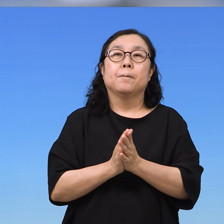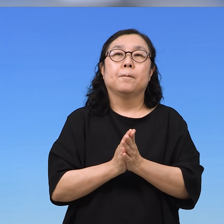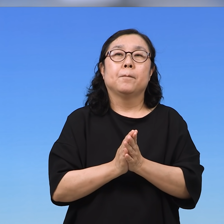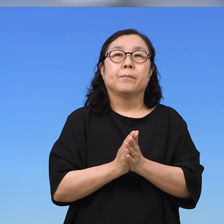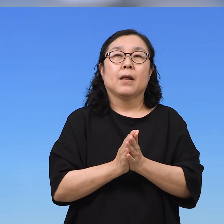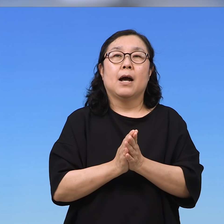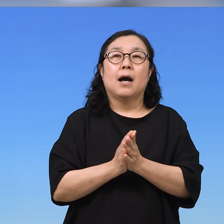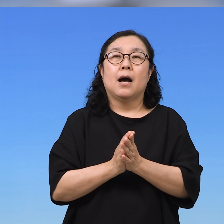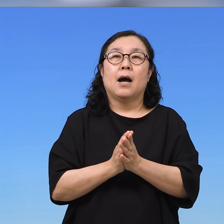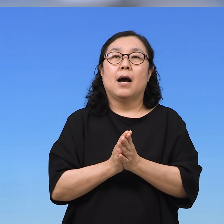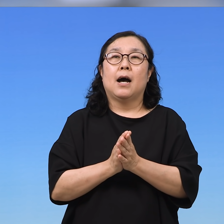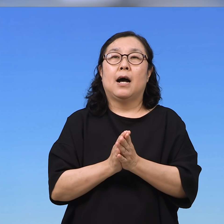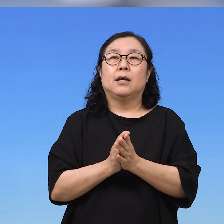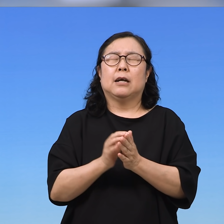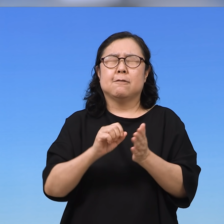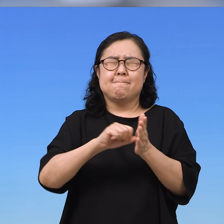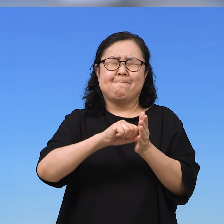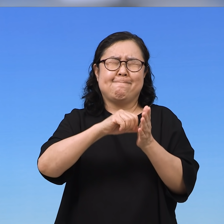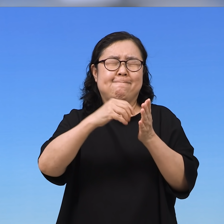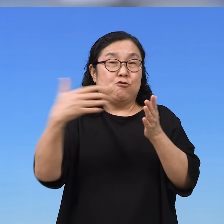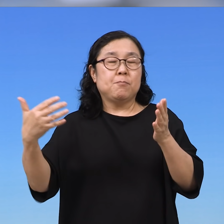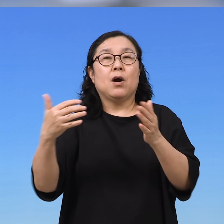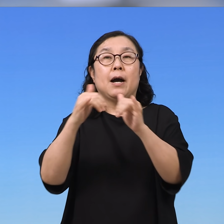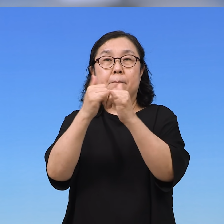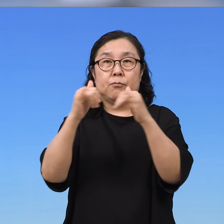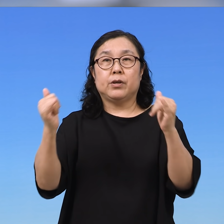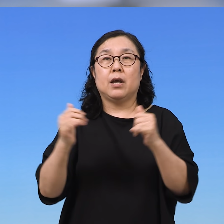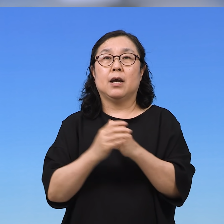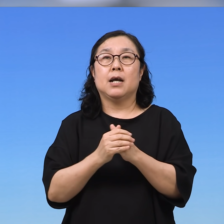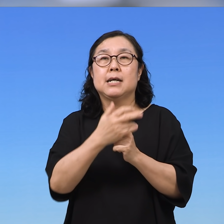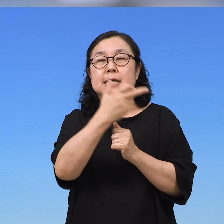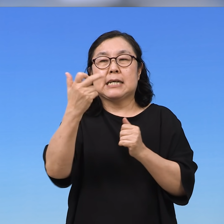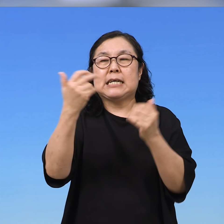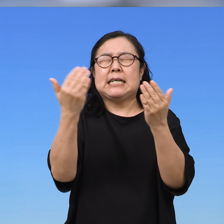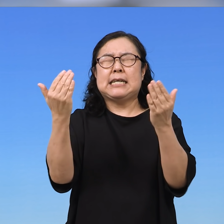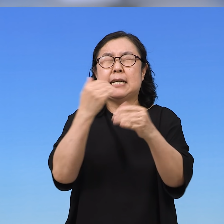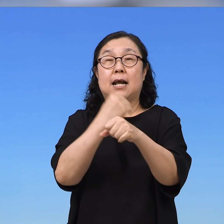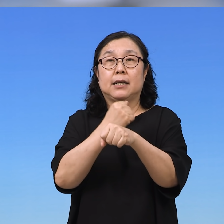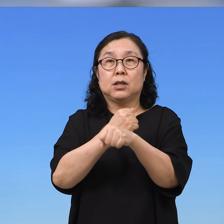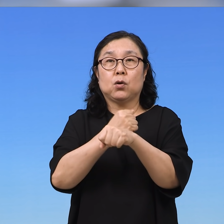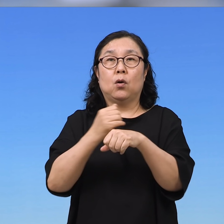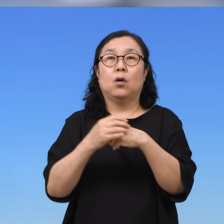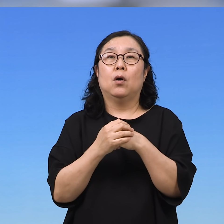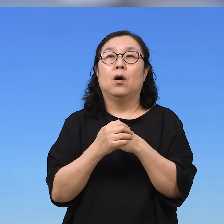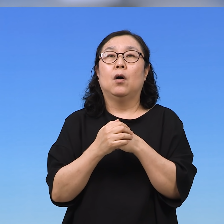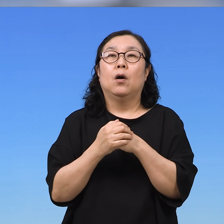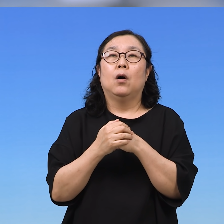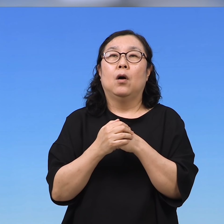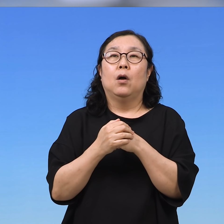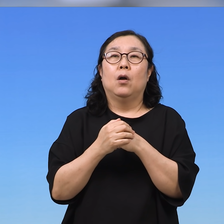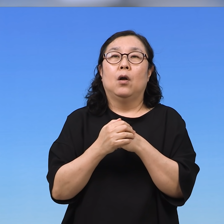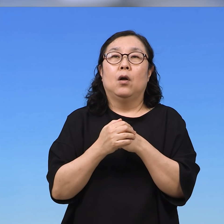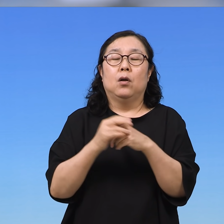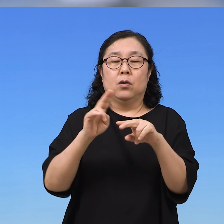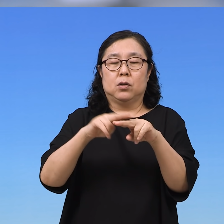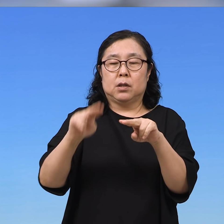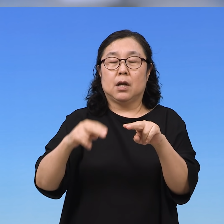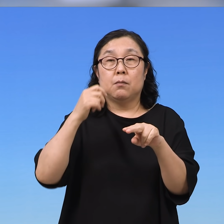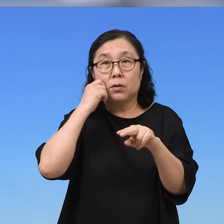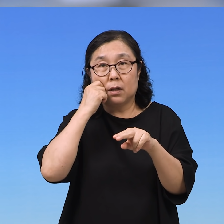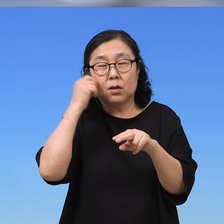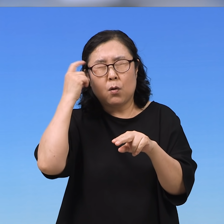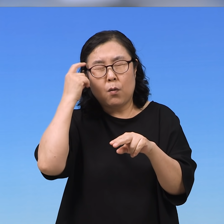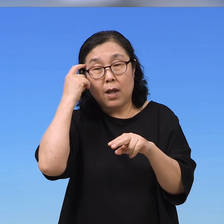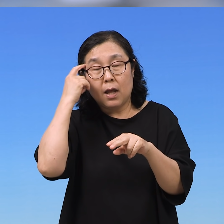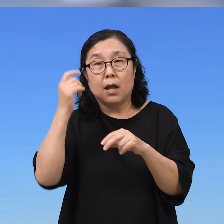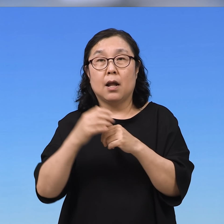이분은요 그 엄청난 이름 되면 아는 분도 계실 거예요. 그 뭐 큰 일을 하시고 그리고 지금 뭐 은퇴를 못